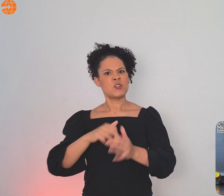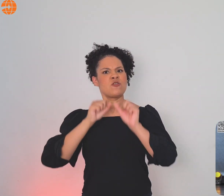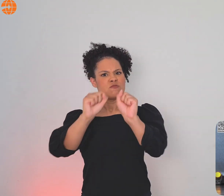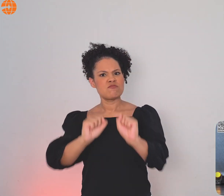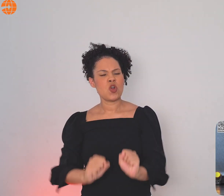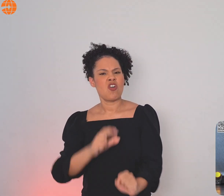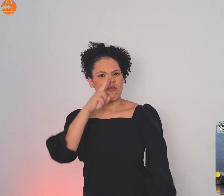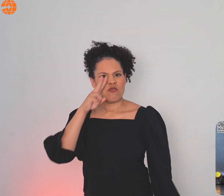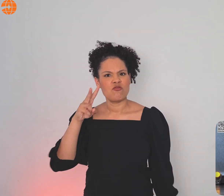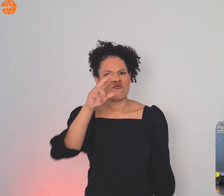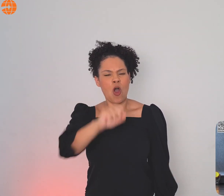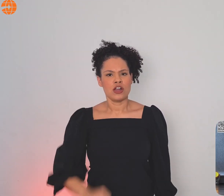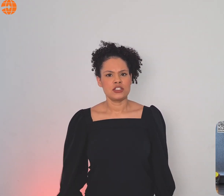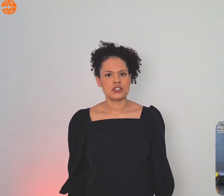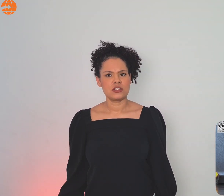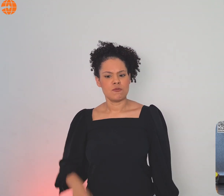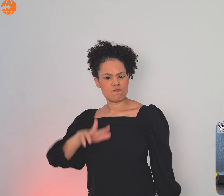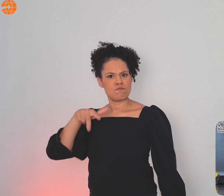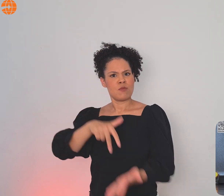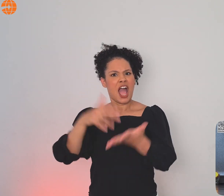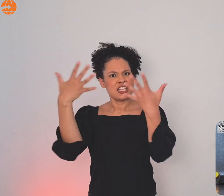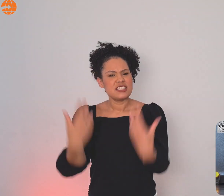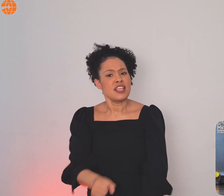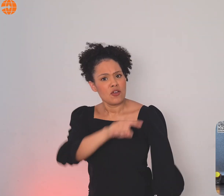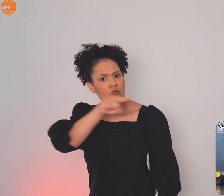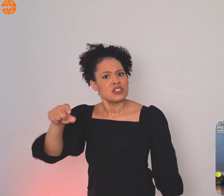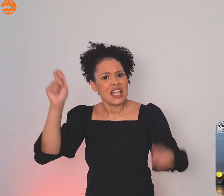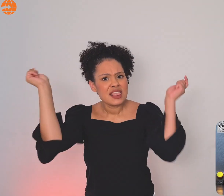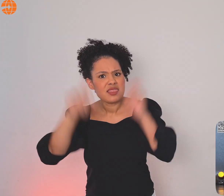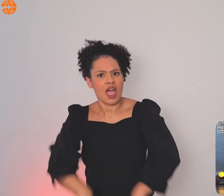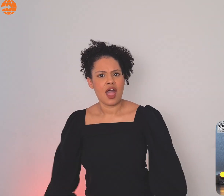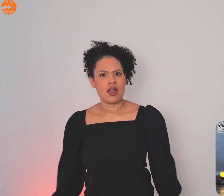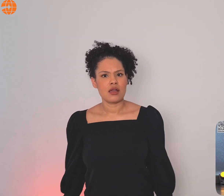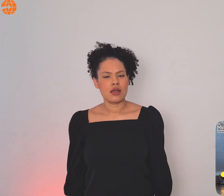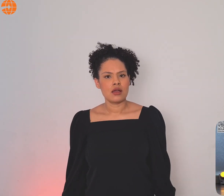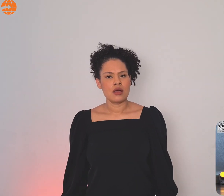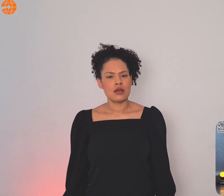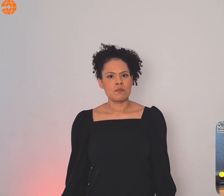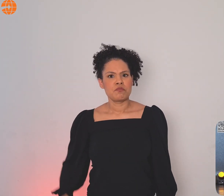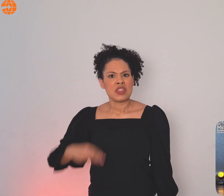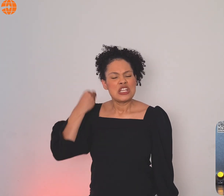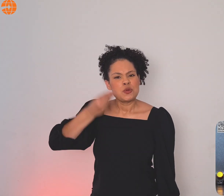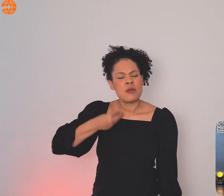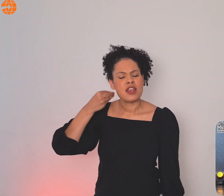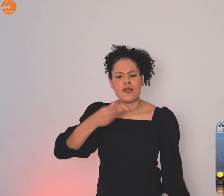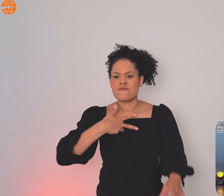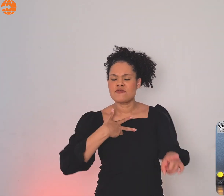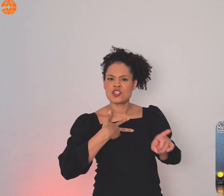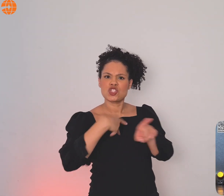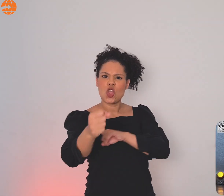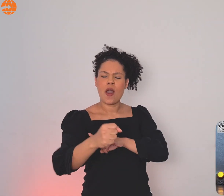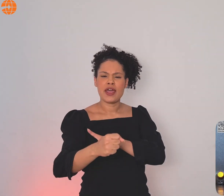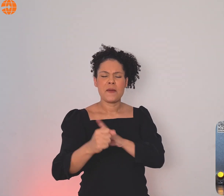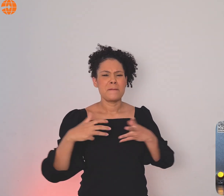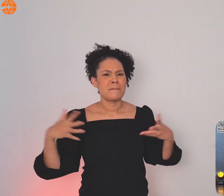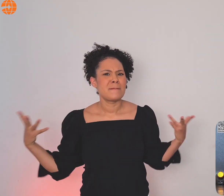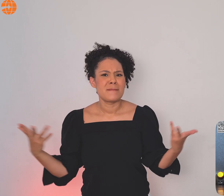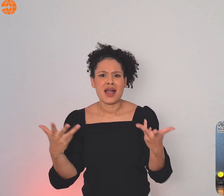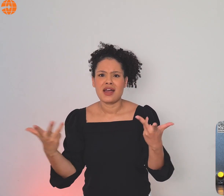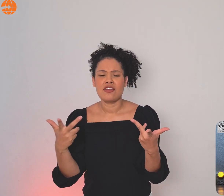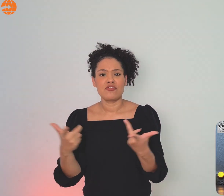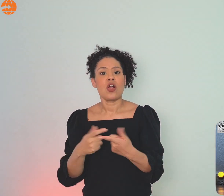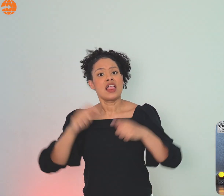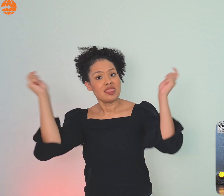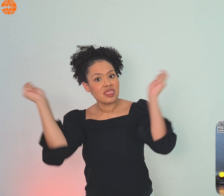para cima. Você pode. Viver emoções e vitórias sempre passa